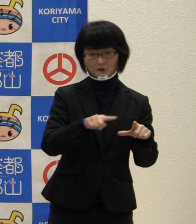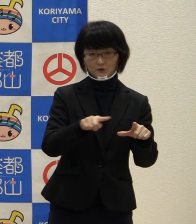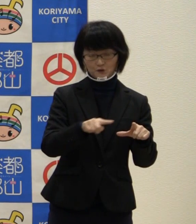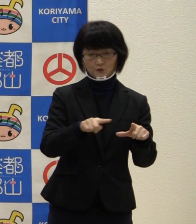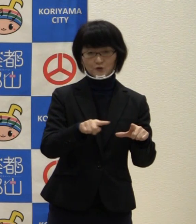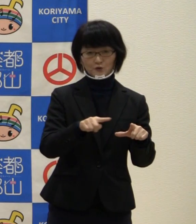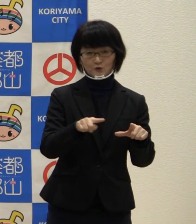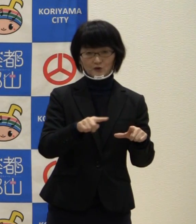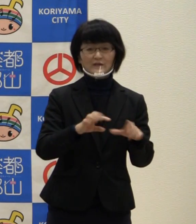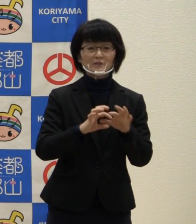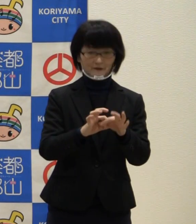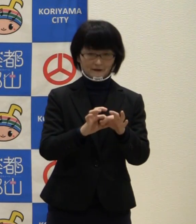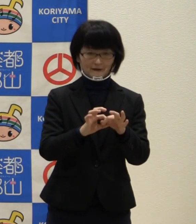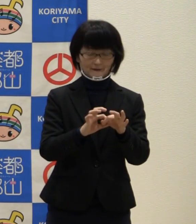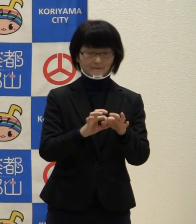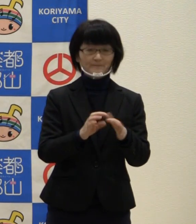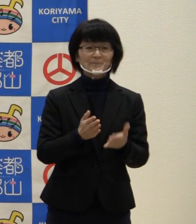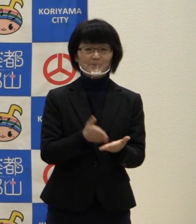新、